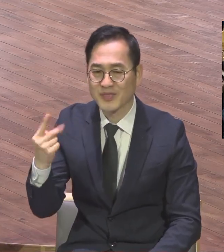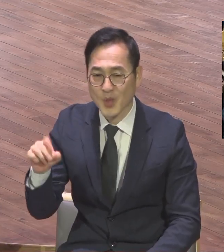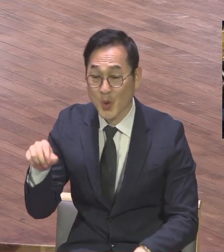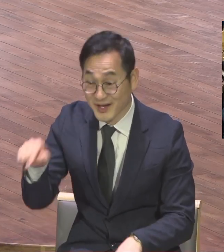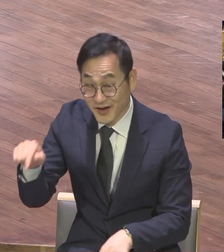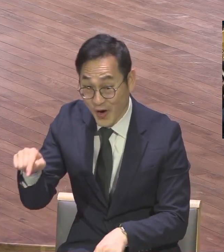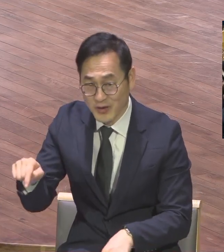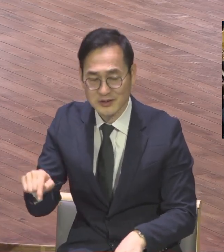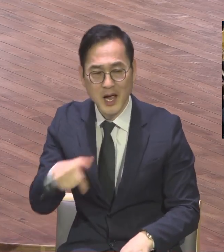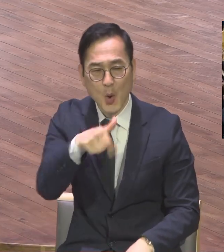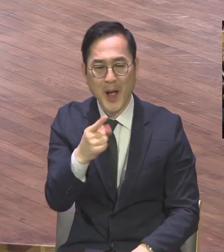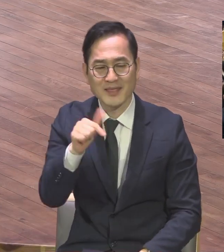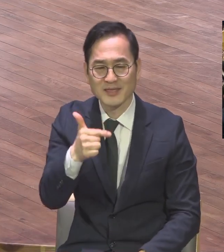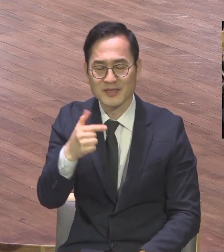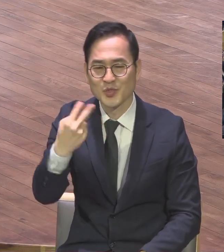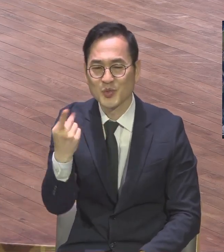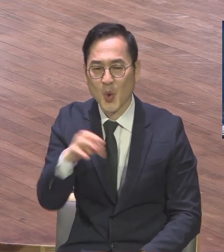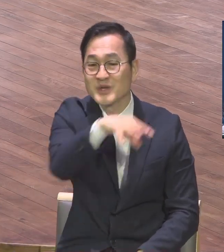맞지요?